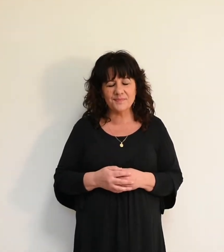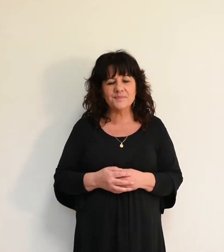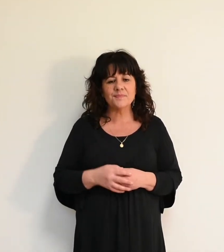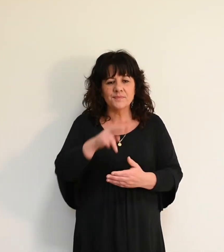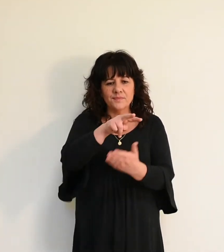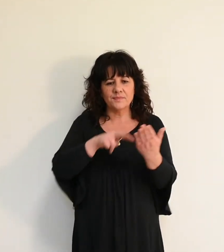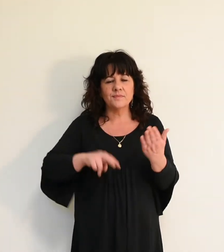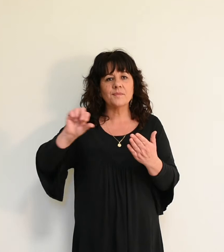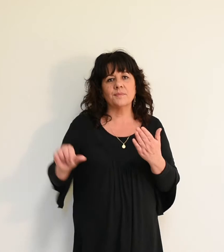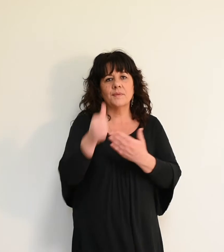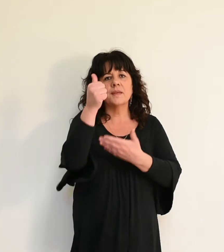Lecture de la première lettre de Saint Jean.